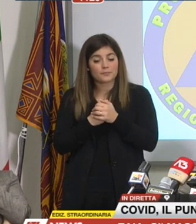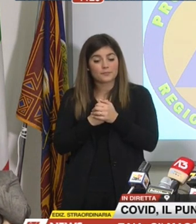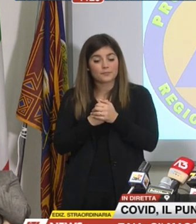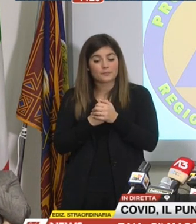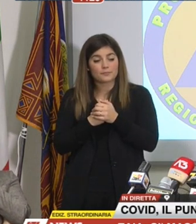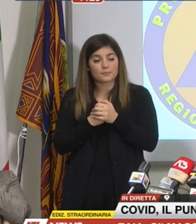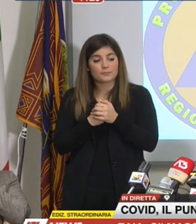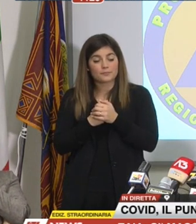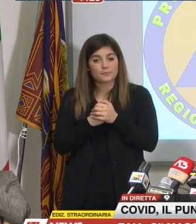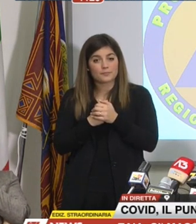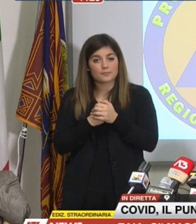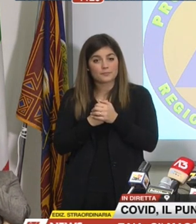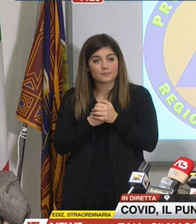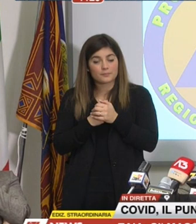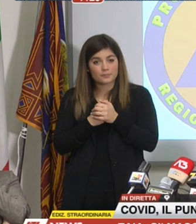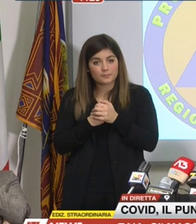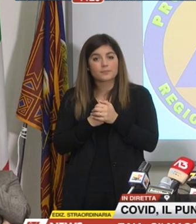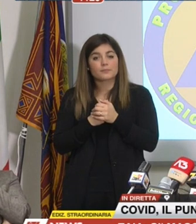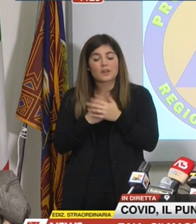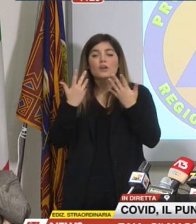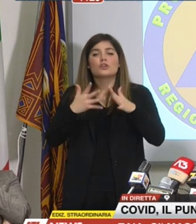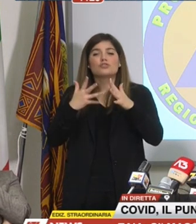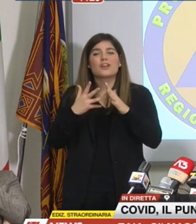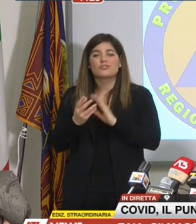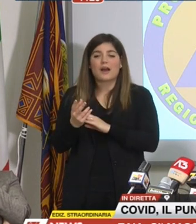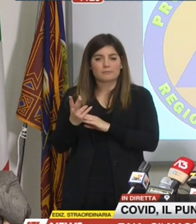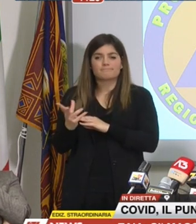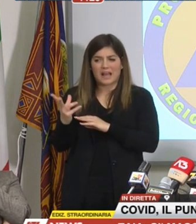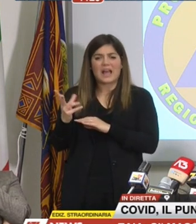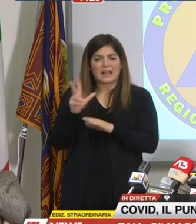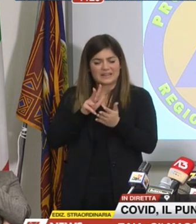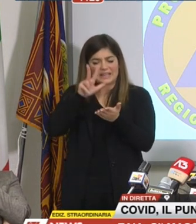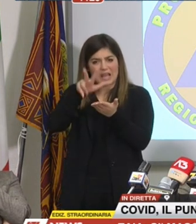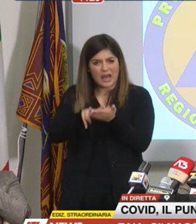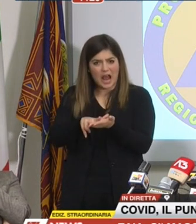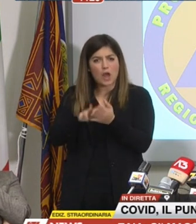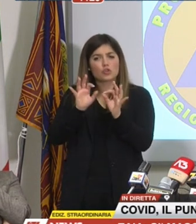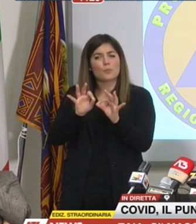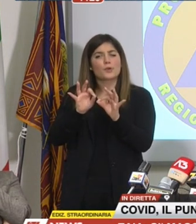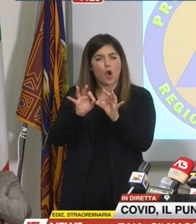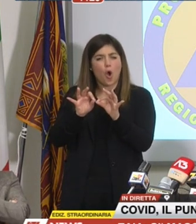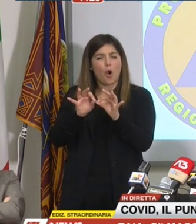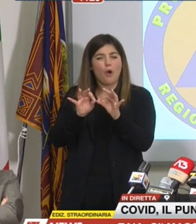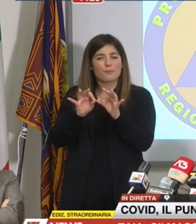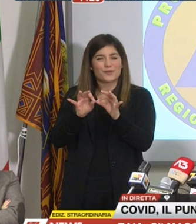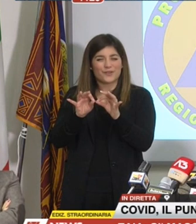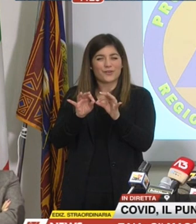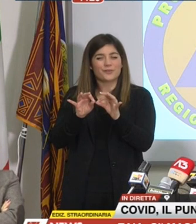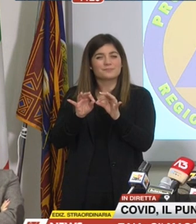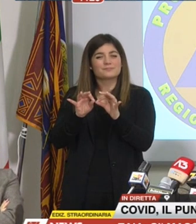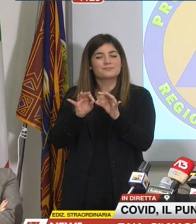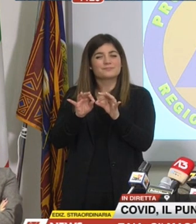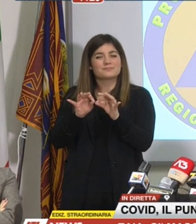la lettura in doppio, cioè per la conferma della positività, e diventerà, vedrete, norma a ore anche in